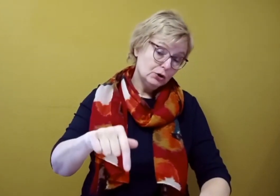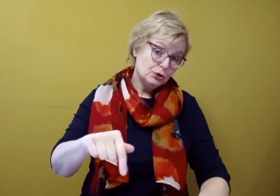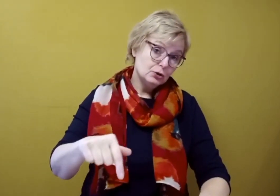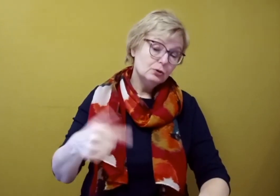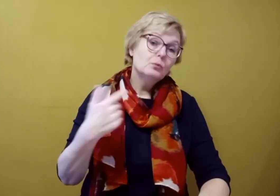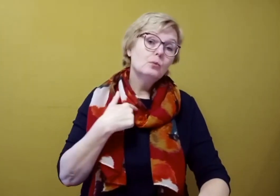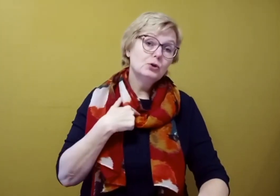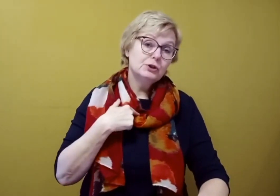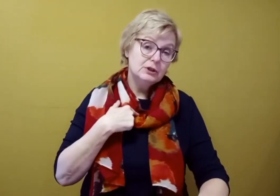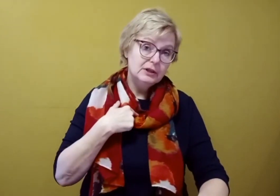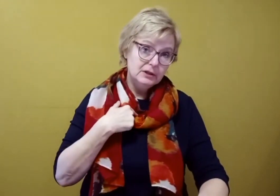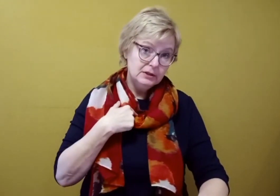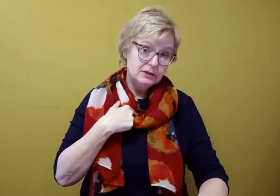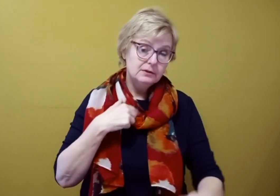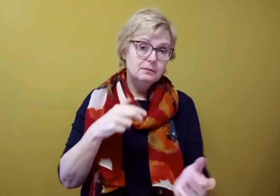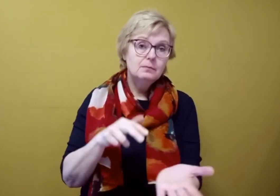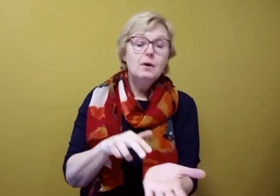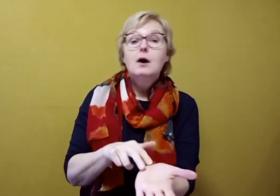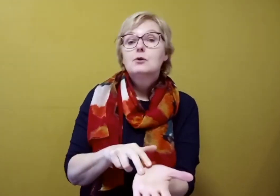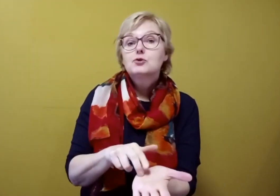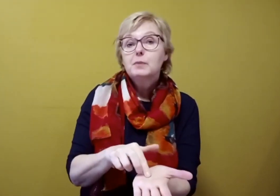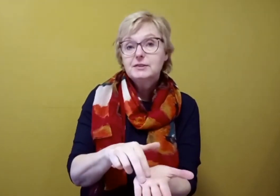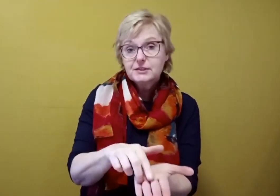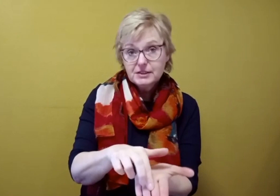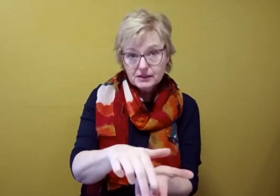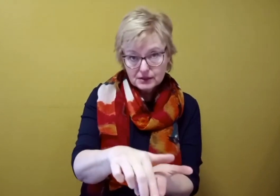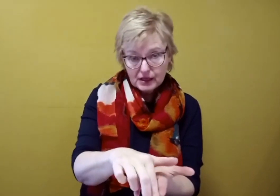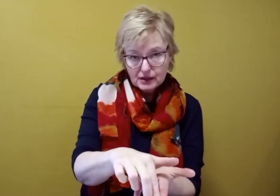Heute möchte ich spazieren gehen.